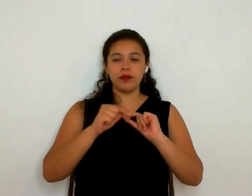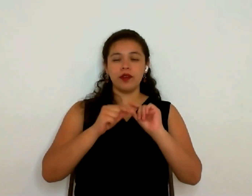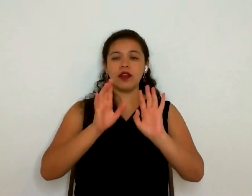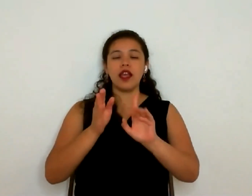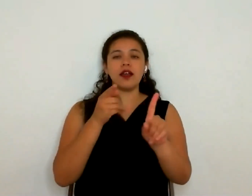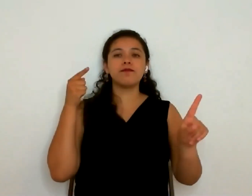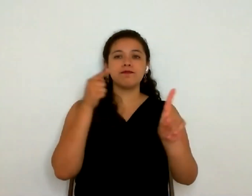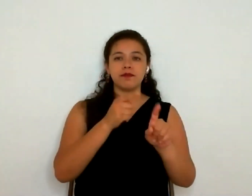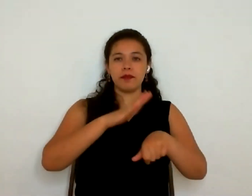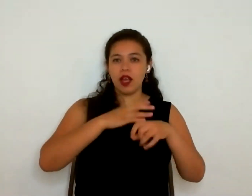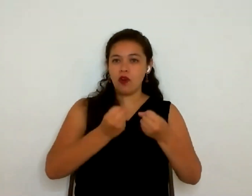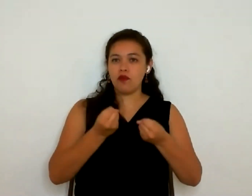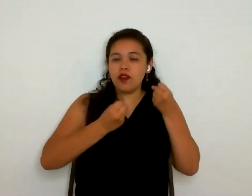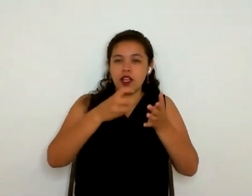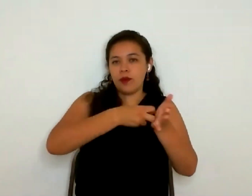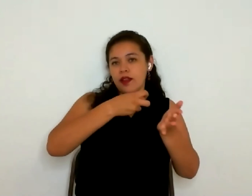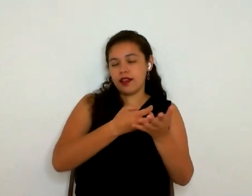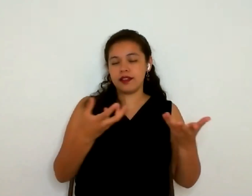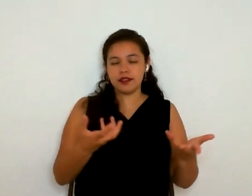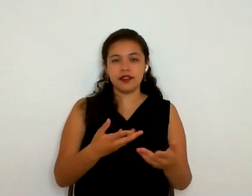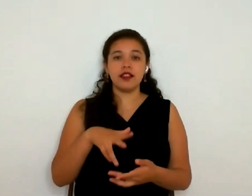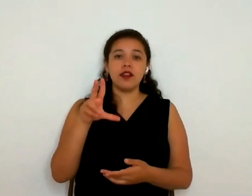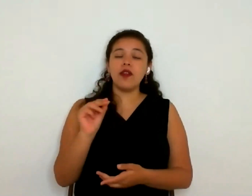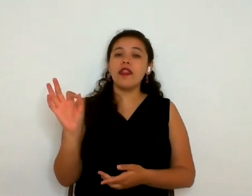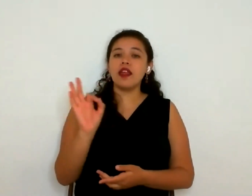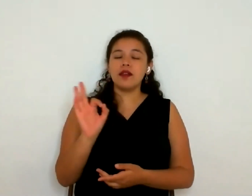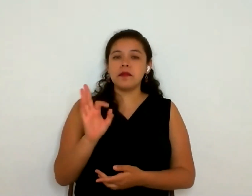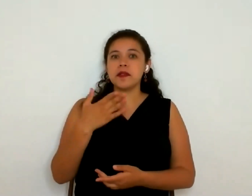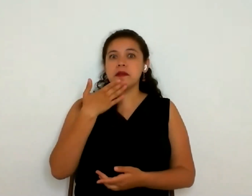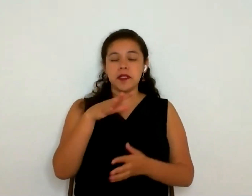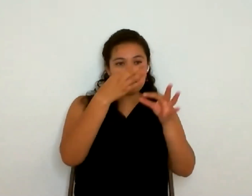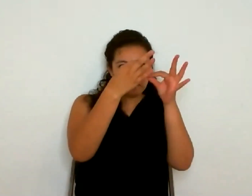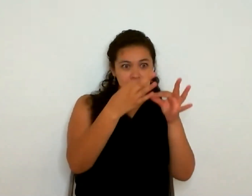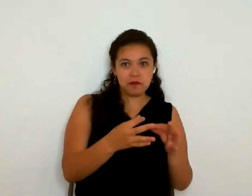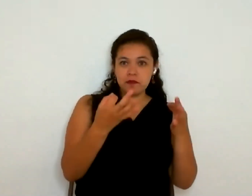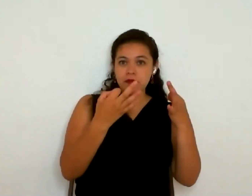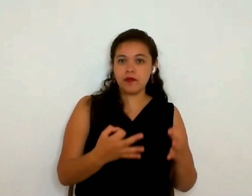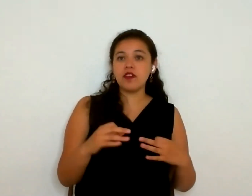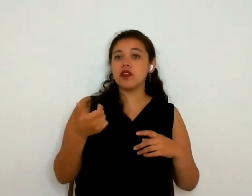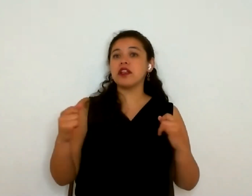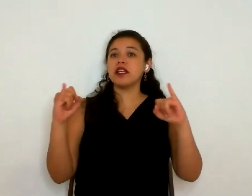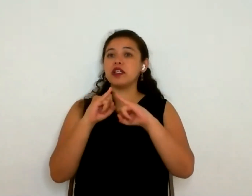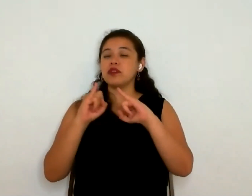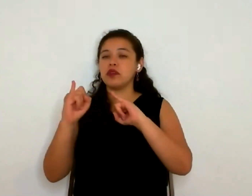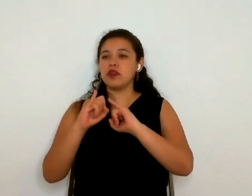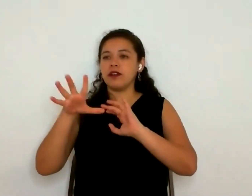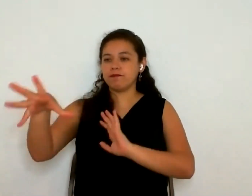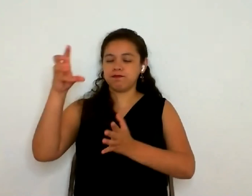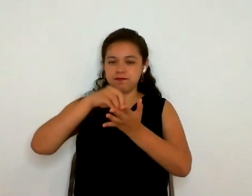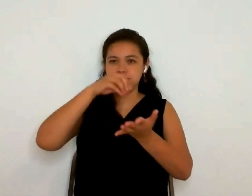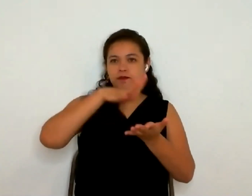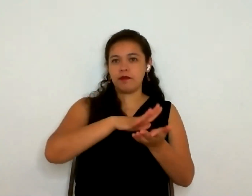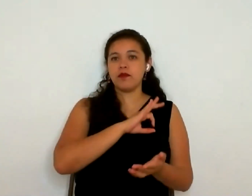fortalecerlo si no a lo mejor está muy bien hecho los productos instituciones lo pueden retomar que